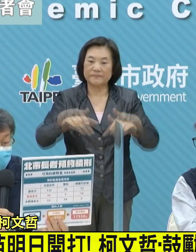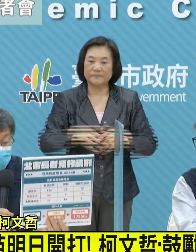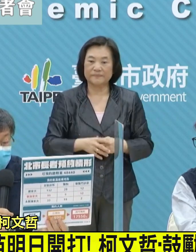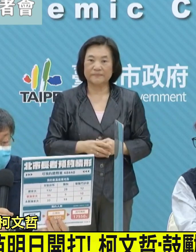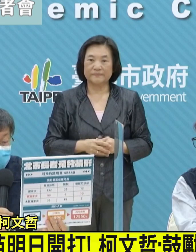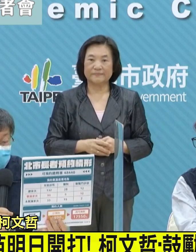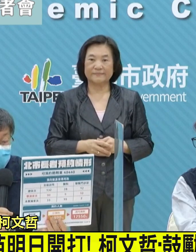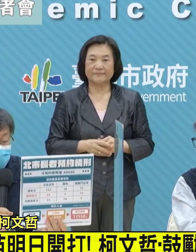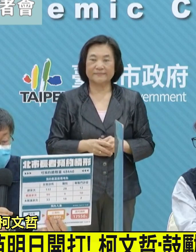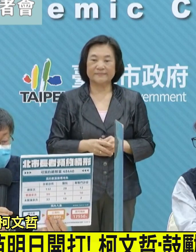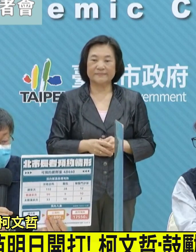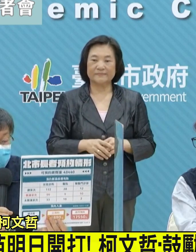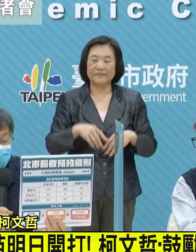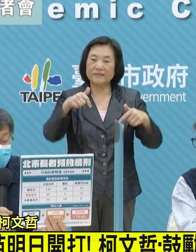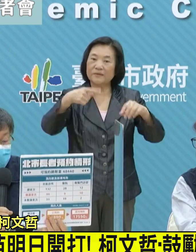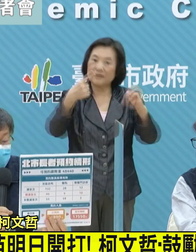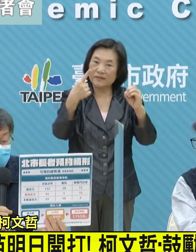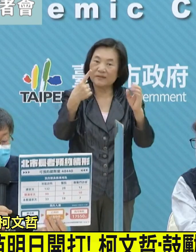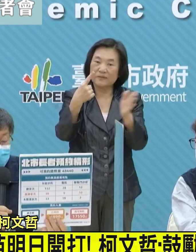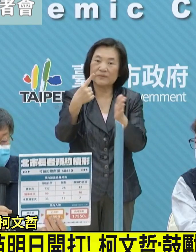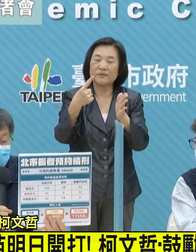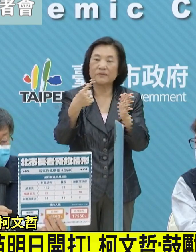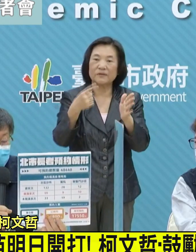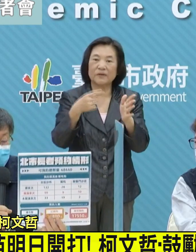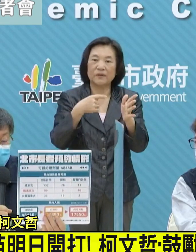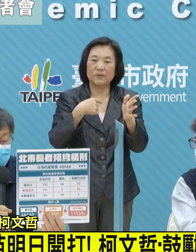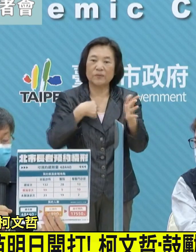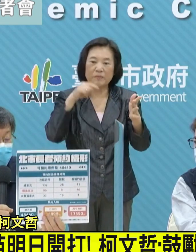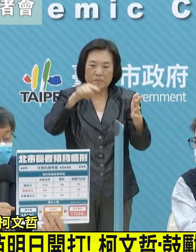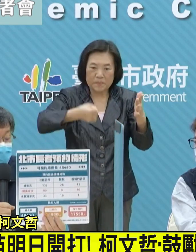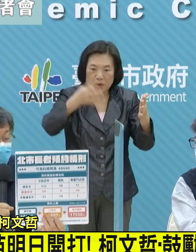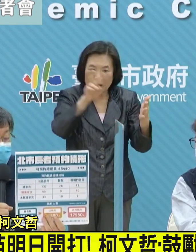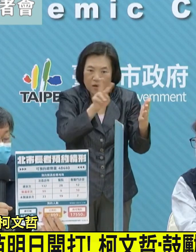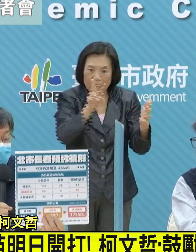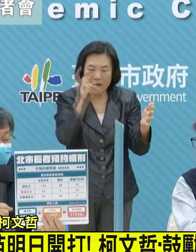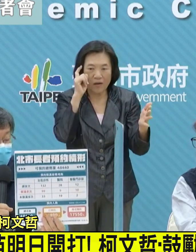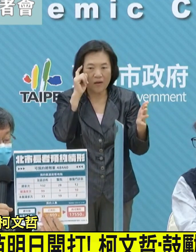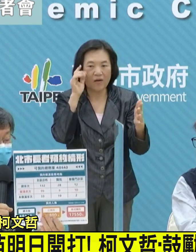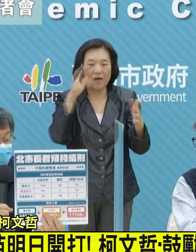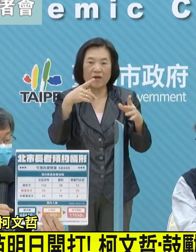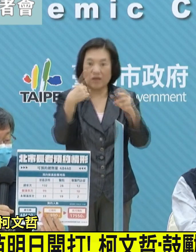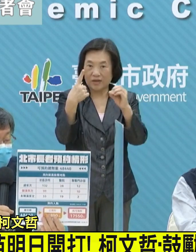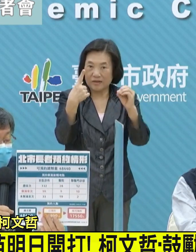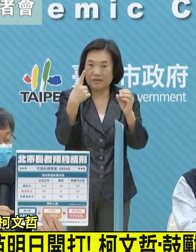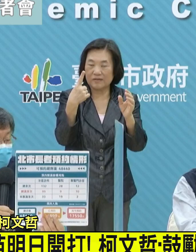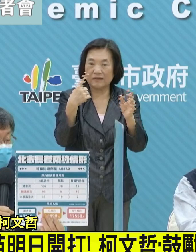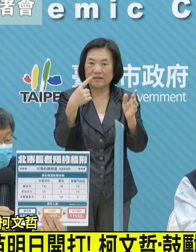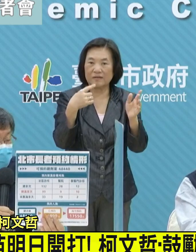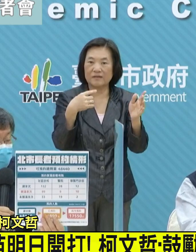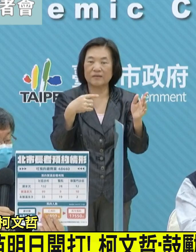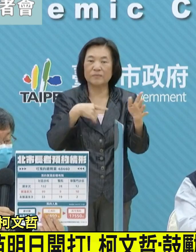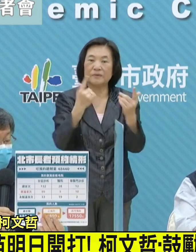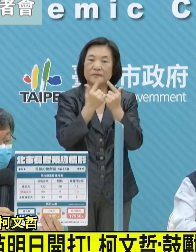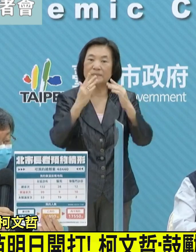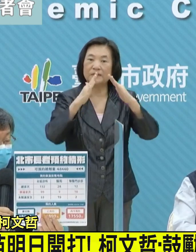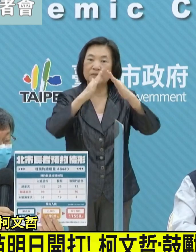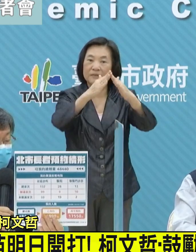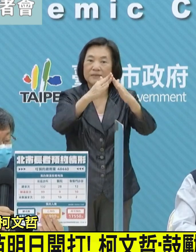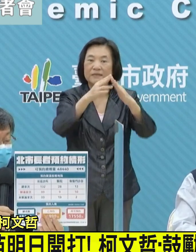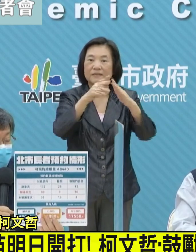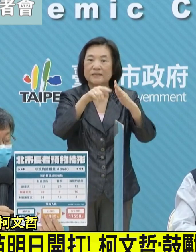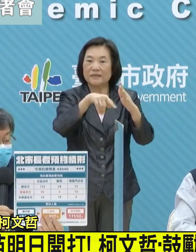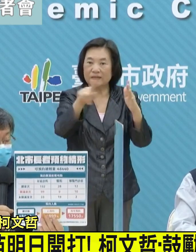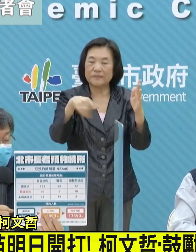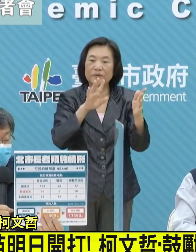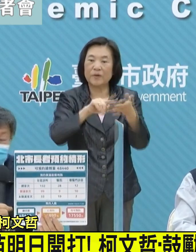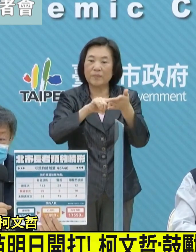让这个政府可以有效的运作。所以在这地方要很诚恳的呼吁各位长者。只要你有